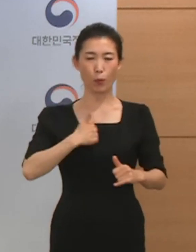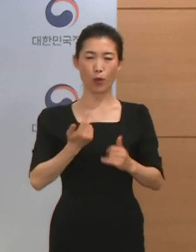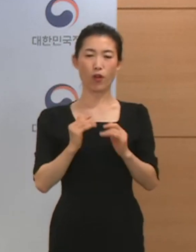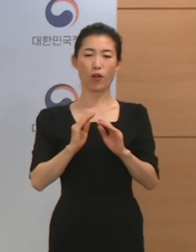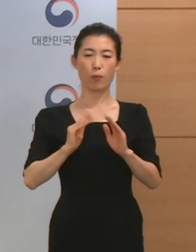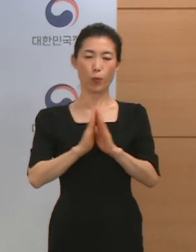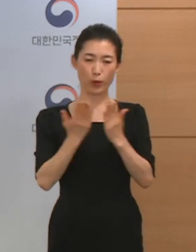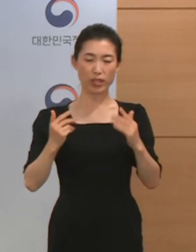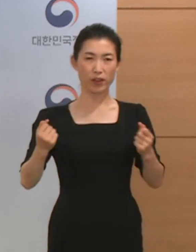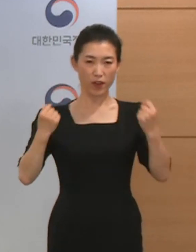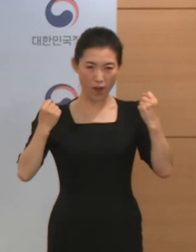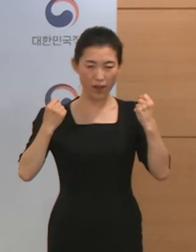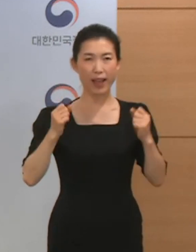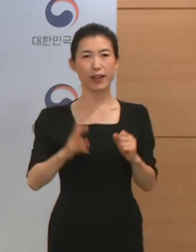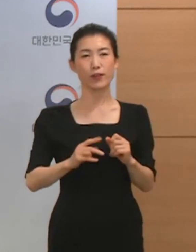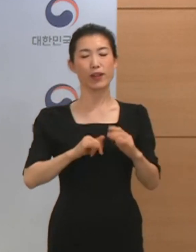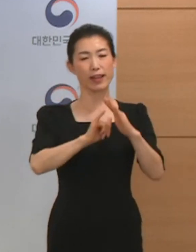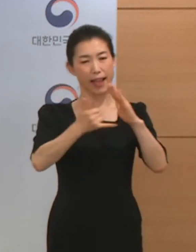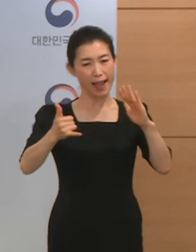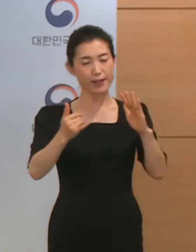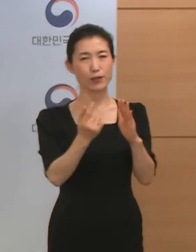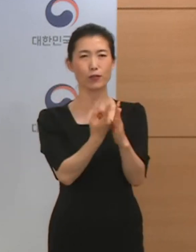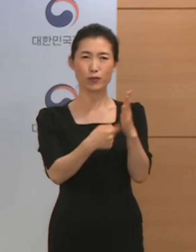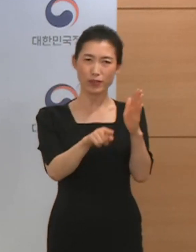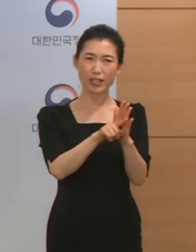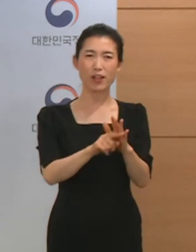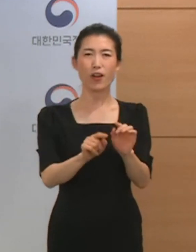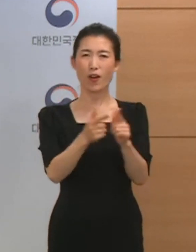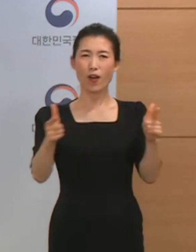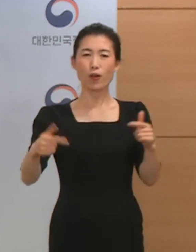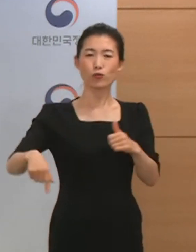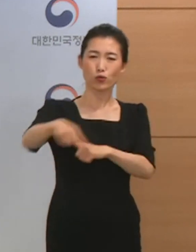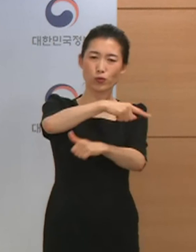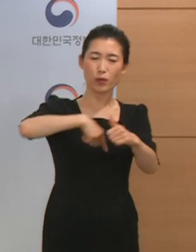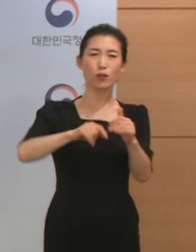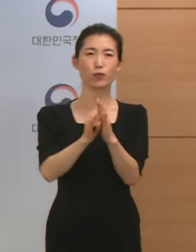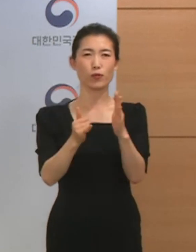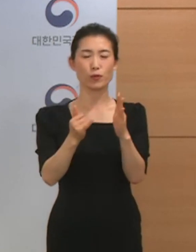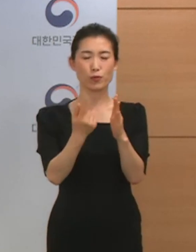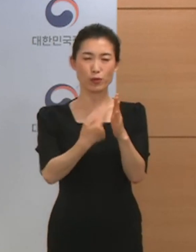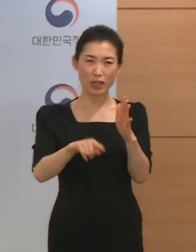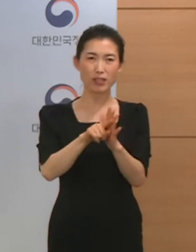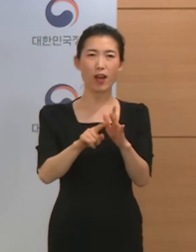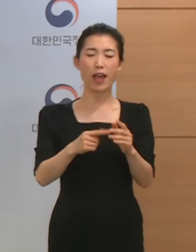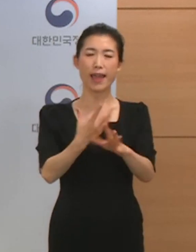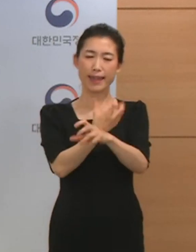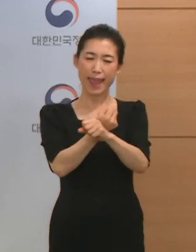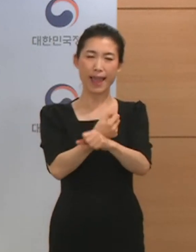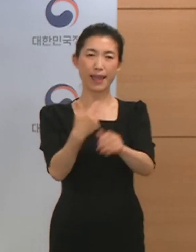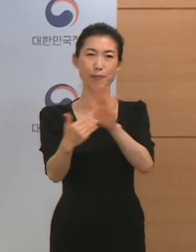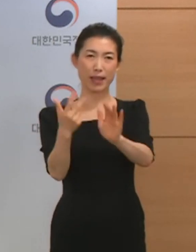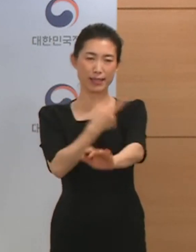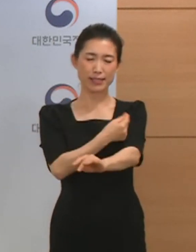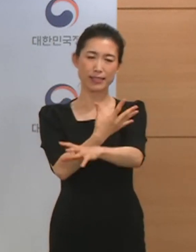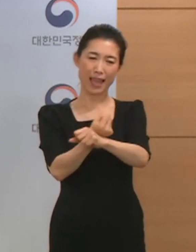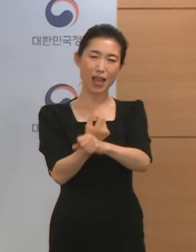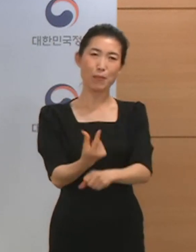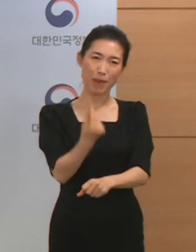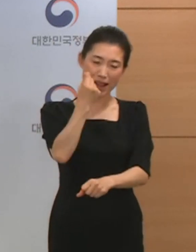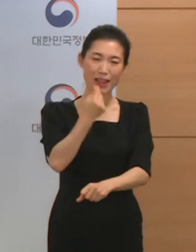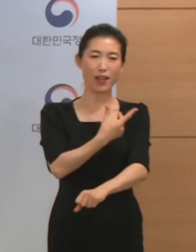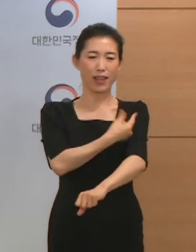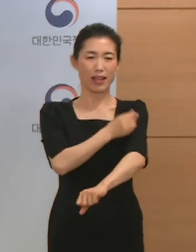가족과 우리 사회 전체를 위해서 부디 많은 분들이 예방접종에 예약을 하시고 접종을 받아주실 것을 다시